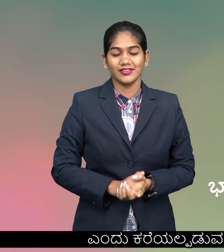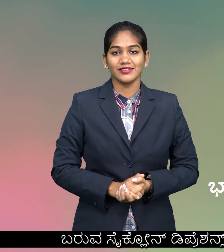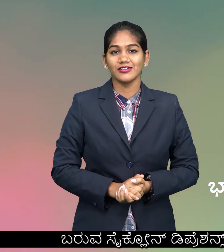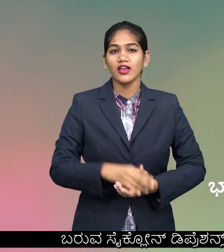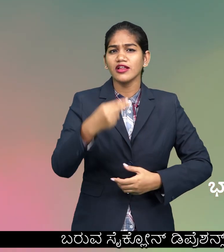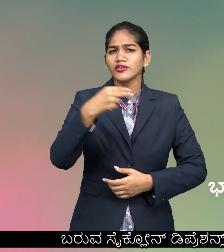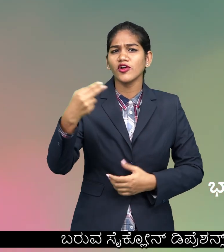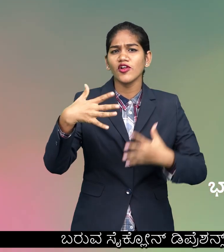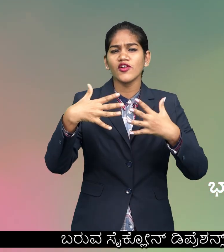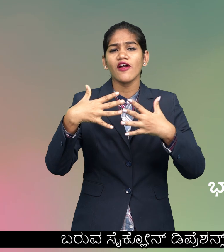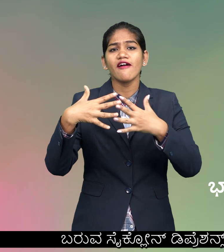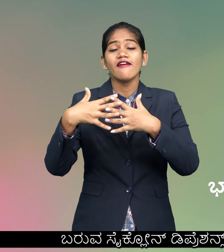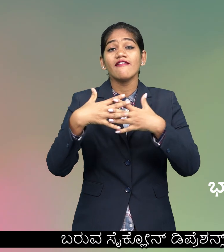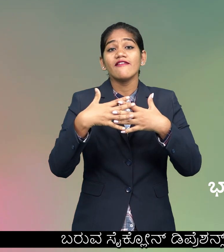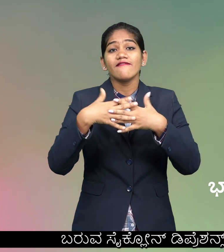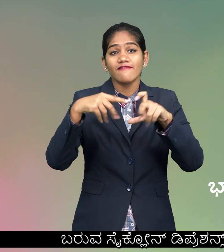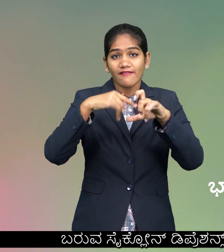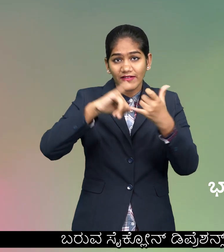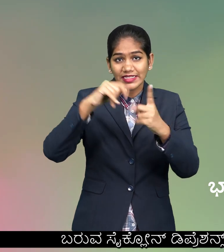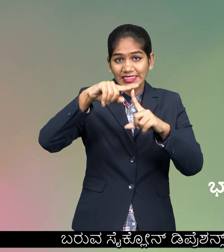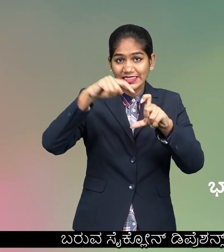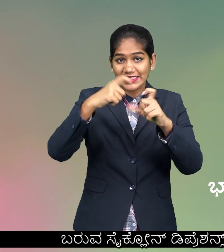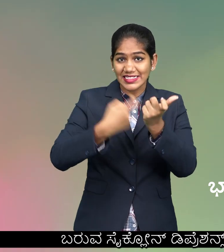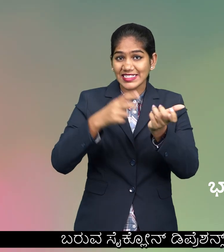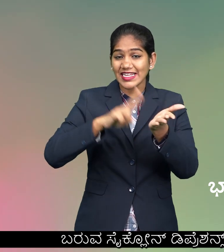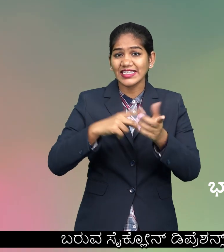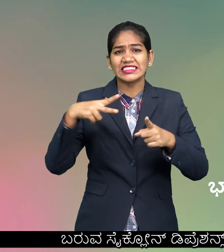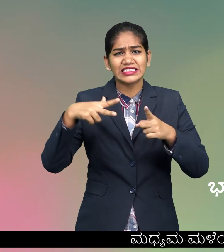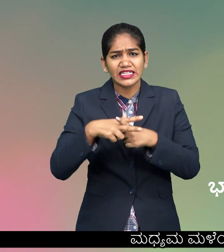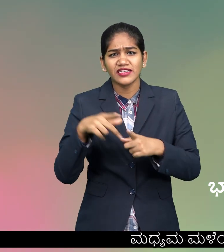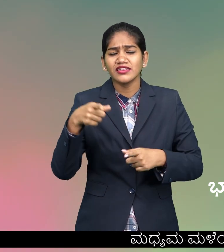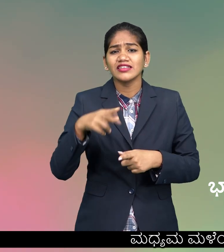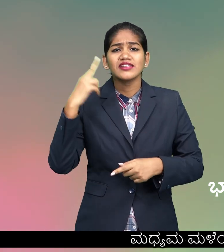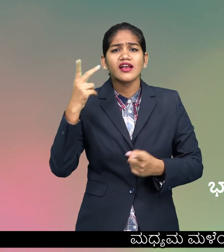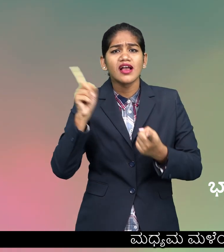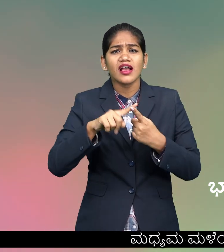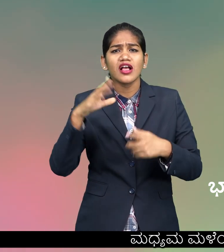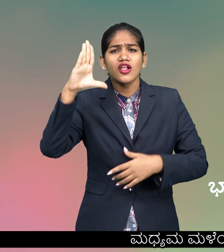ಬರುವ ಸೈಕ್ಲೋನ್ ಡಿಪ್ರೆಷನ್ ಉತ್ತರ ಭಾರತದ ಮೇಲೆ ಕಡಿಮೆ ಮತ್ತು ಮಧ್ಯಮ ಮಳೆಯನ್ನು ಉಂಟುಮಾಡುತ್ತದೆ.